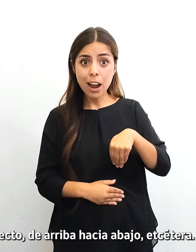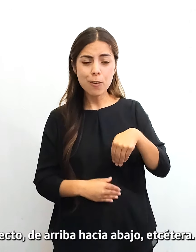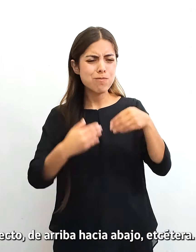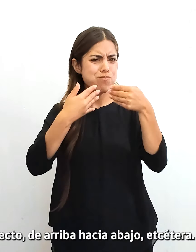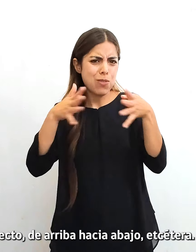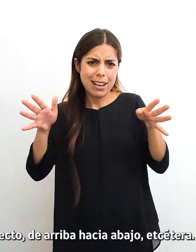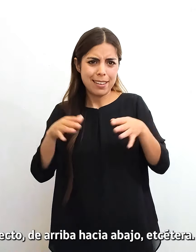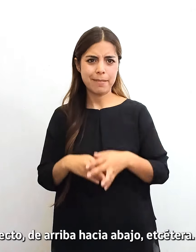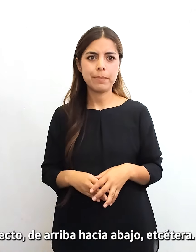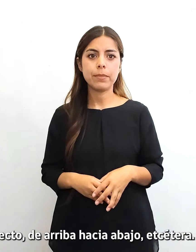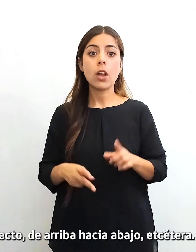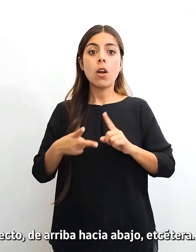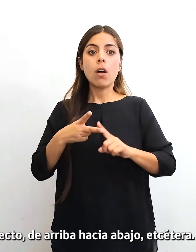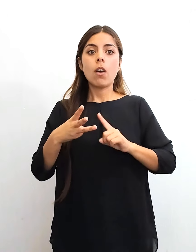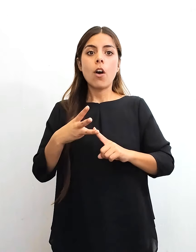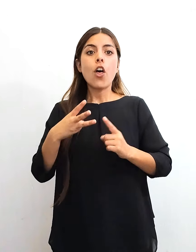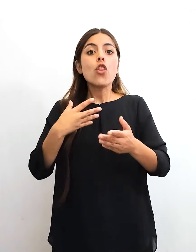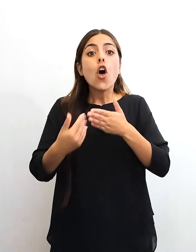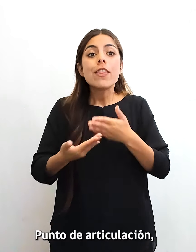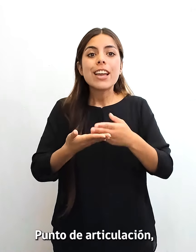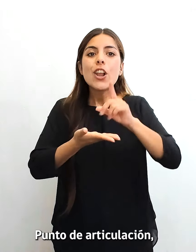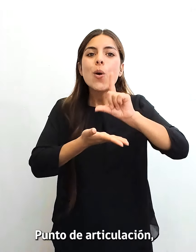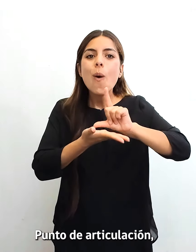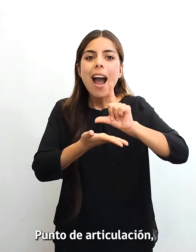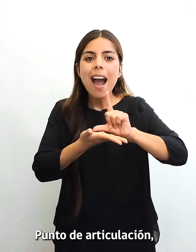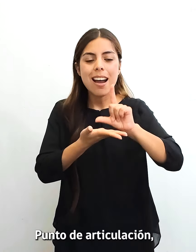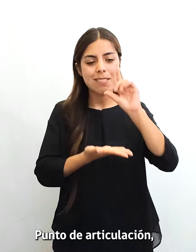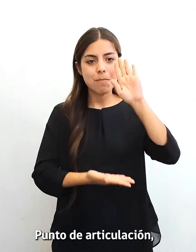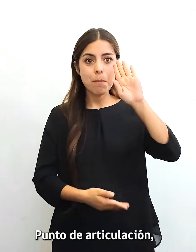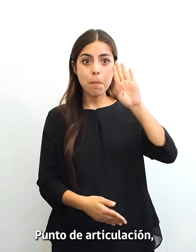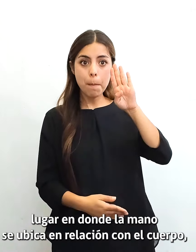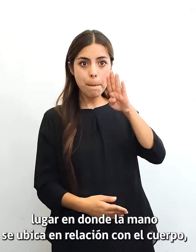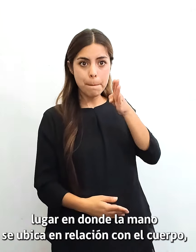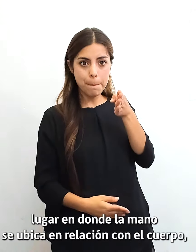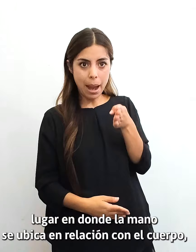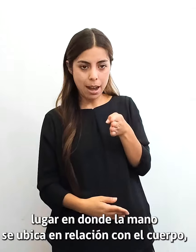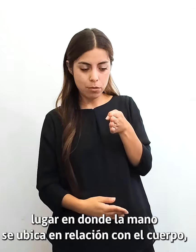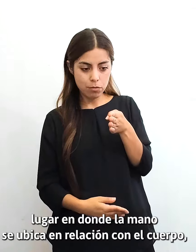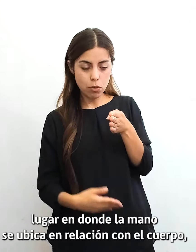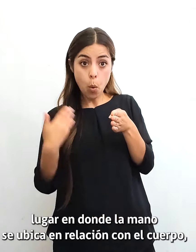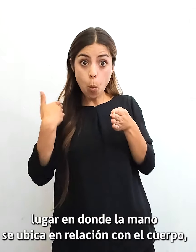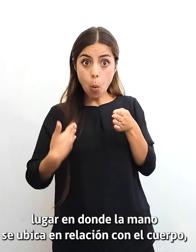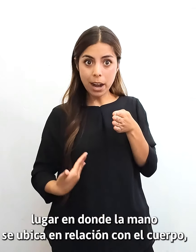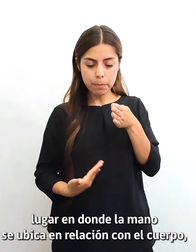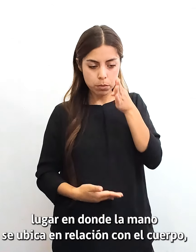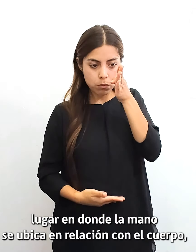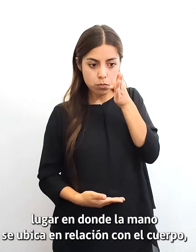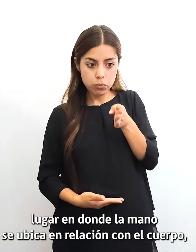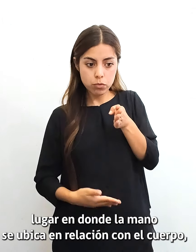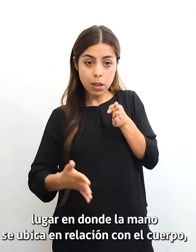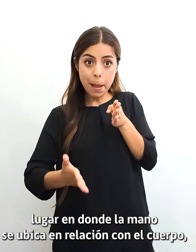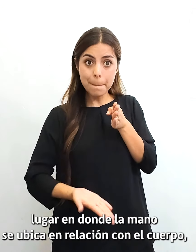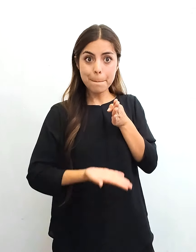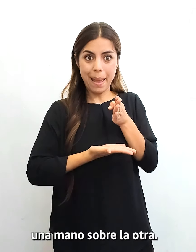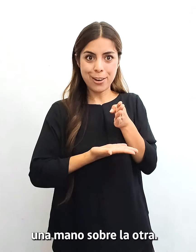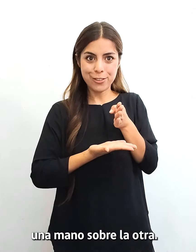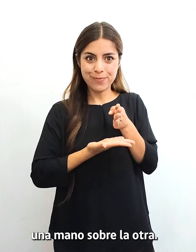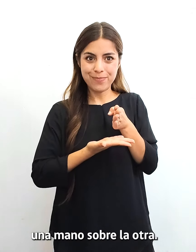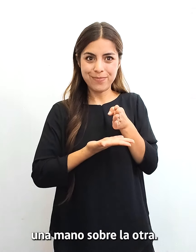hacia abajo, etc. Punto de articulación, lugar en donde la mano se ubica en relación con el cuerpo, una mano sobre